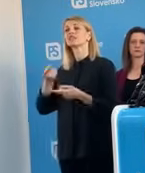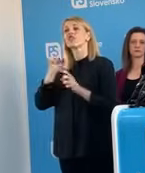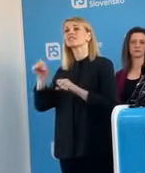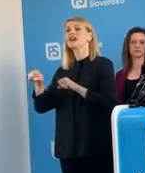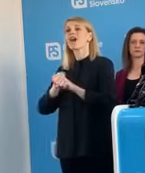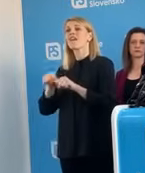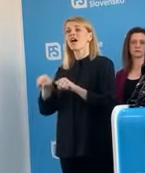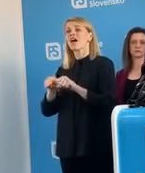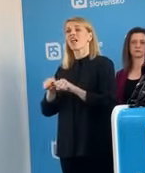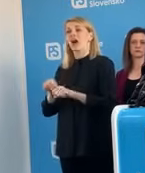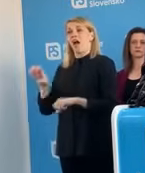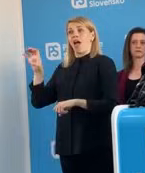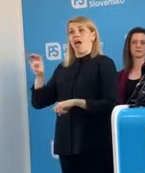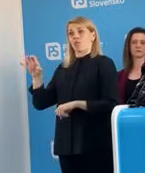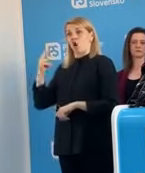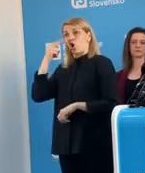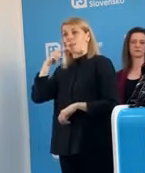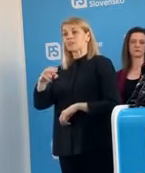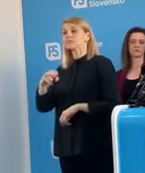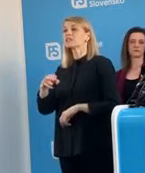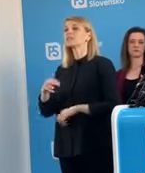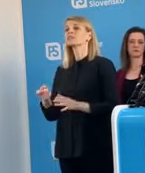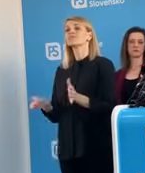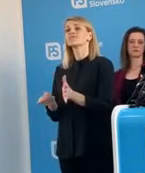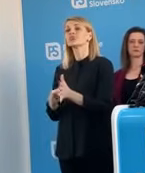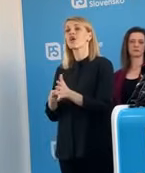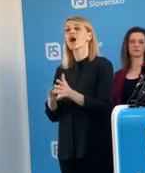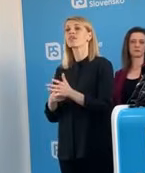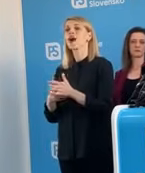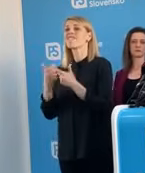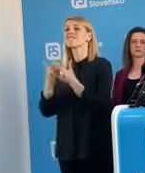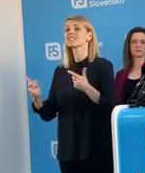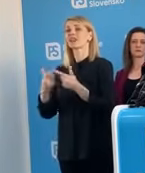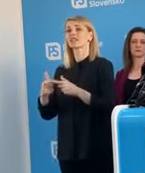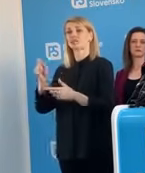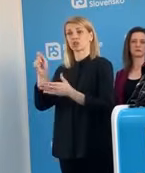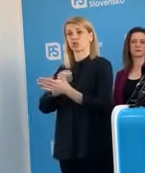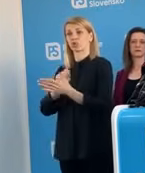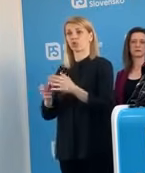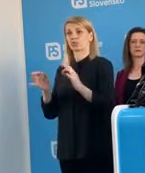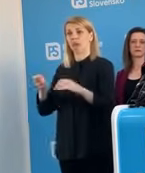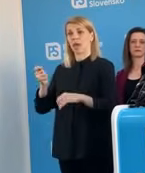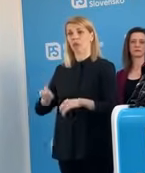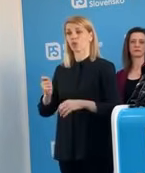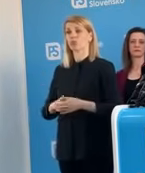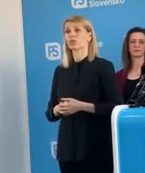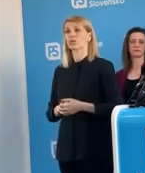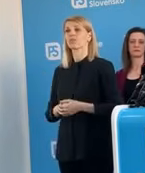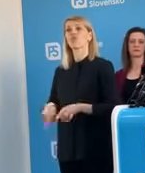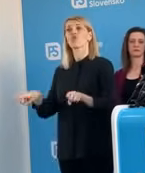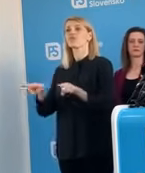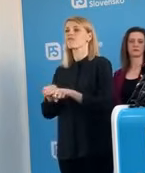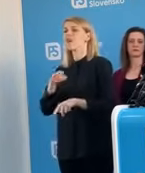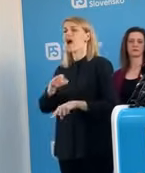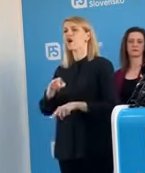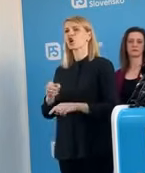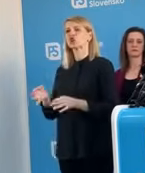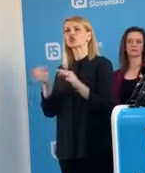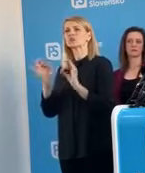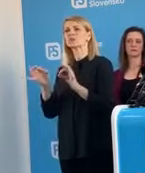Slovenská vláda Eurokomisii stále nevysvetlila zrušenie špeciálnej prokuratúry, nevysvetlila, prečo týchto